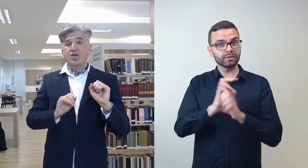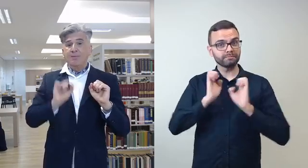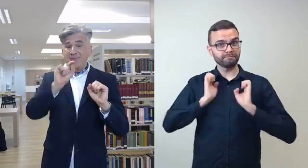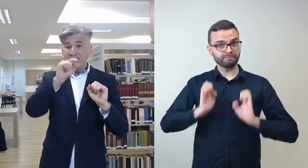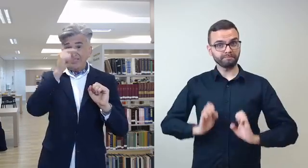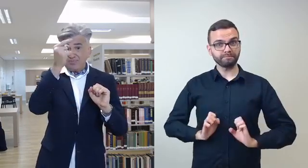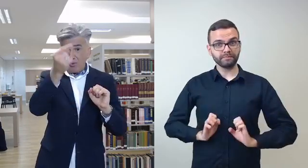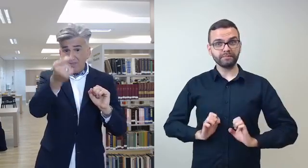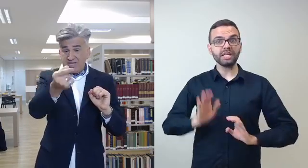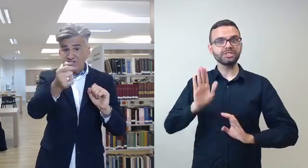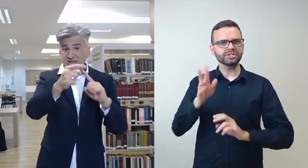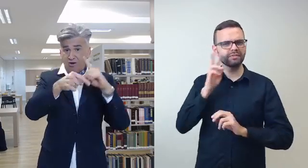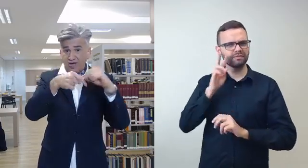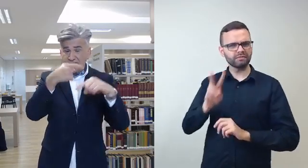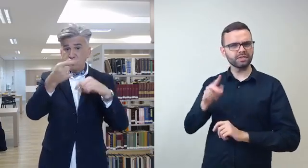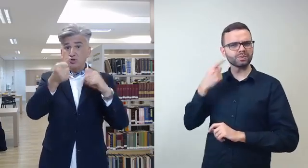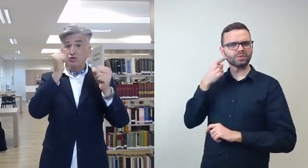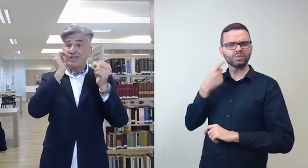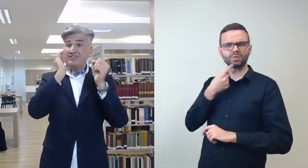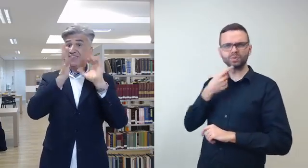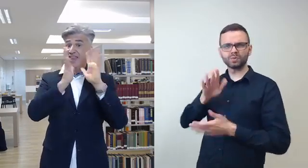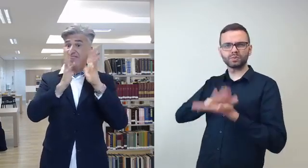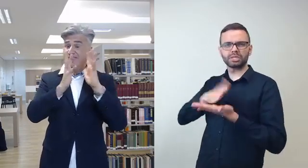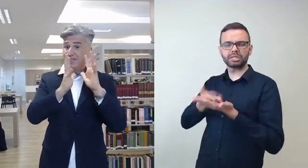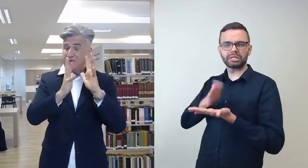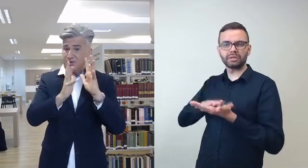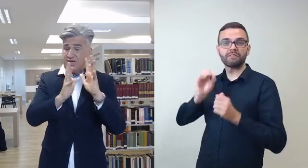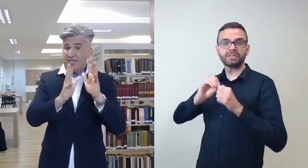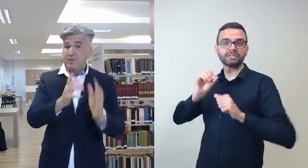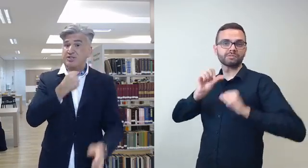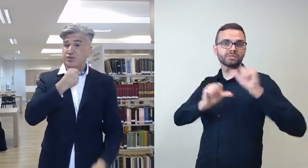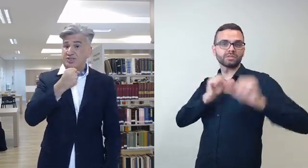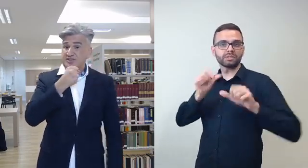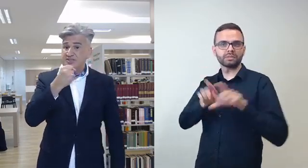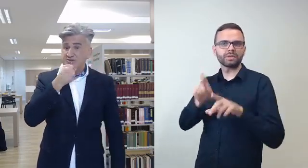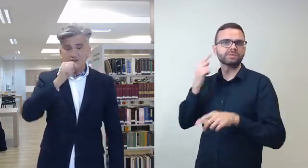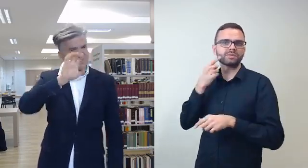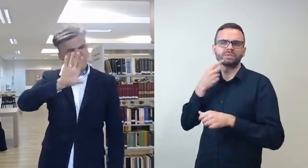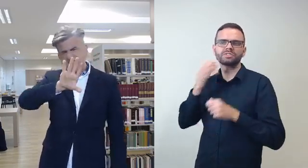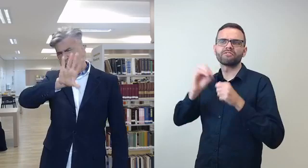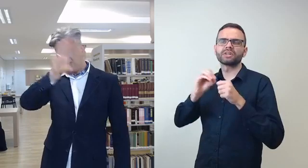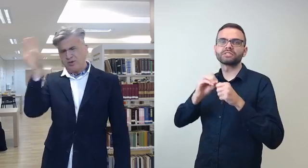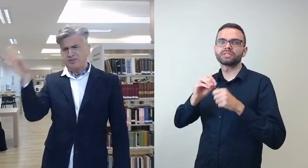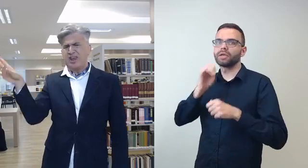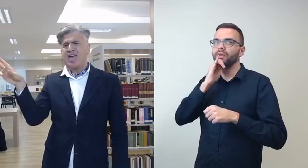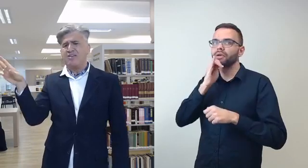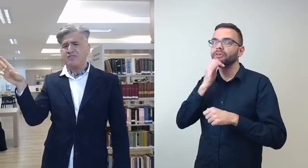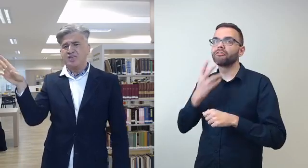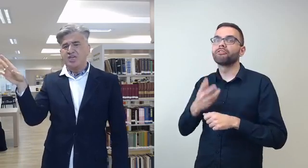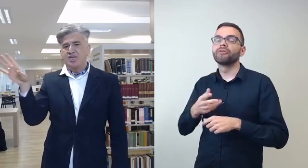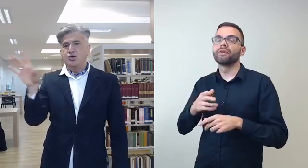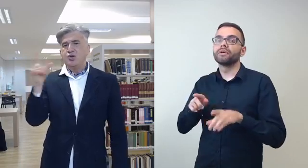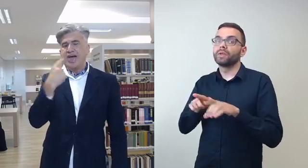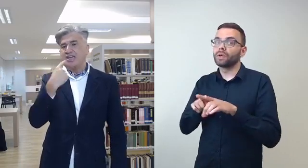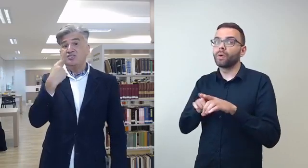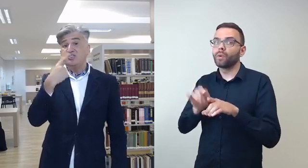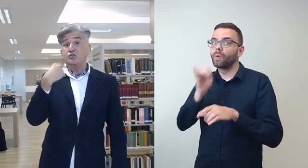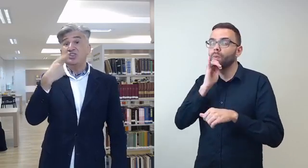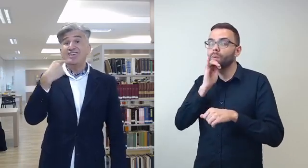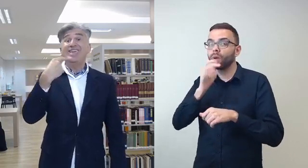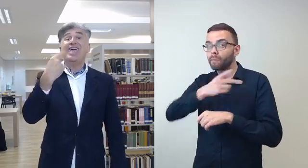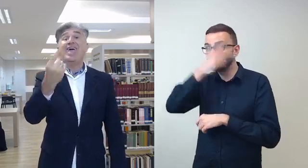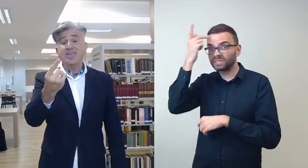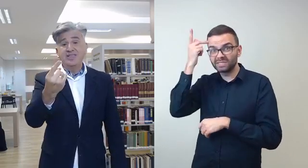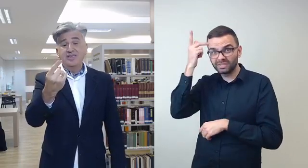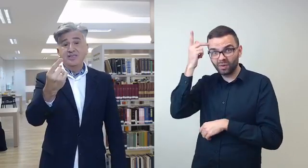surdo, principalmente na hora que o surdo está sinalizando e a pessoa está fazendo voz. Esse é tema para outra live. E o cara diz o